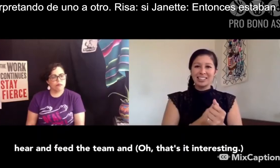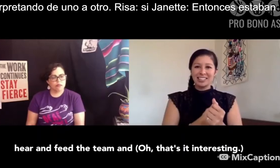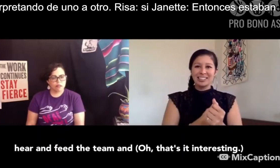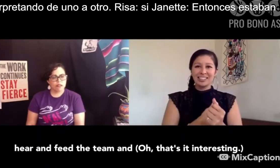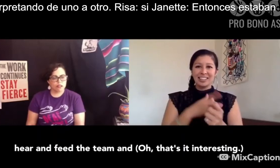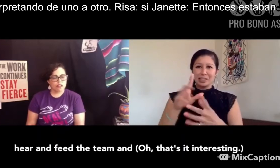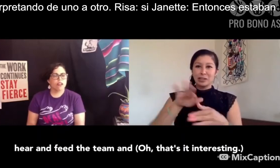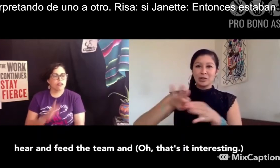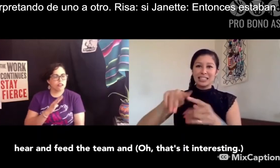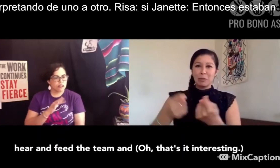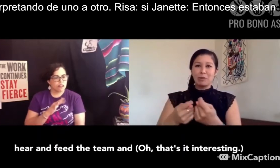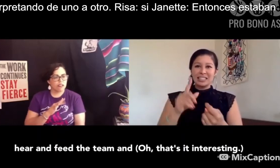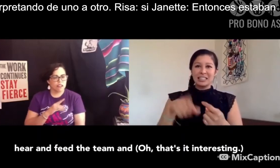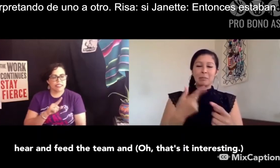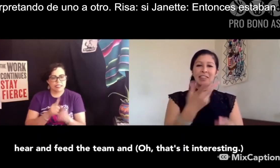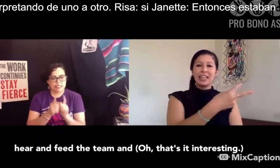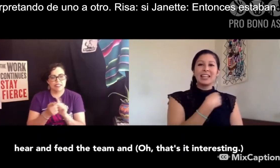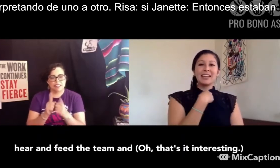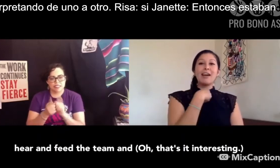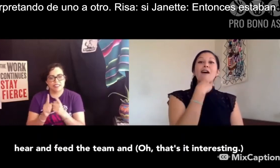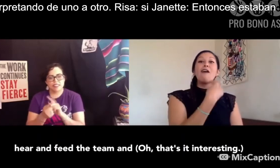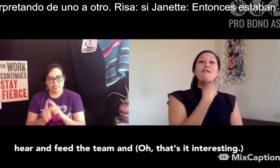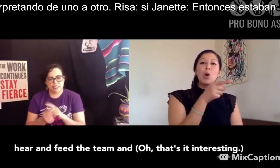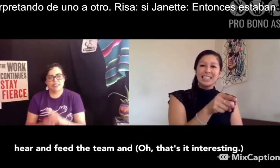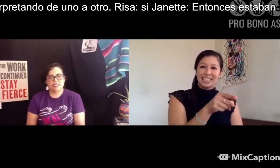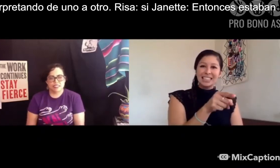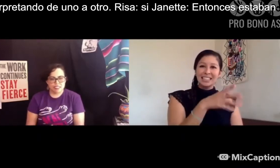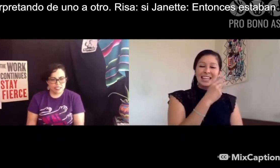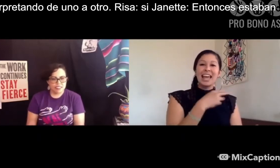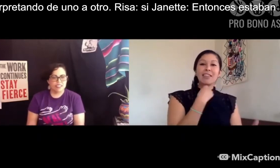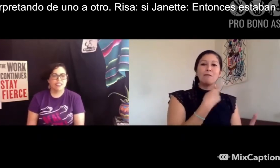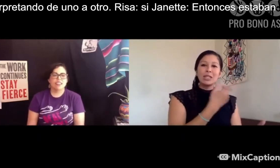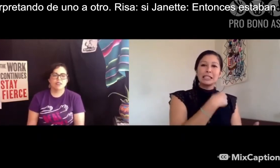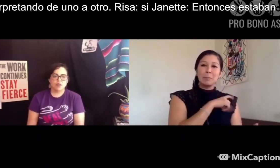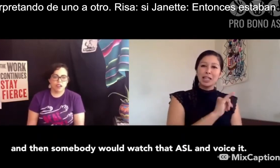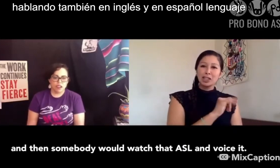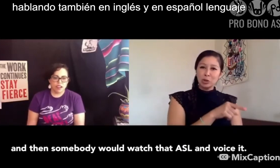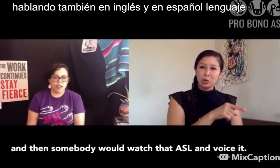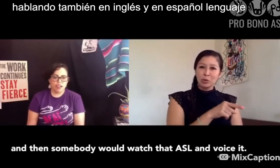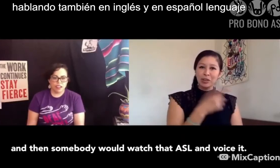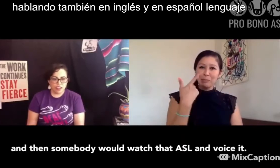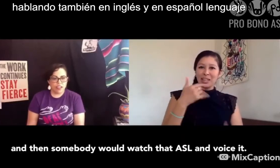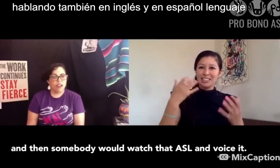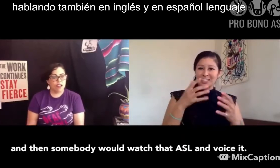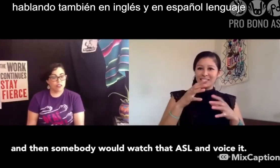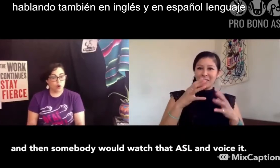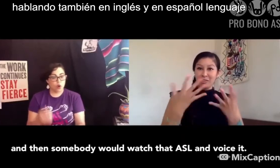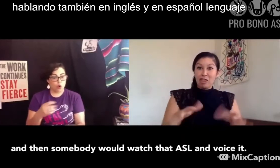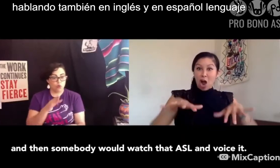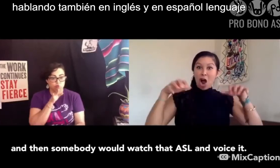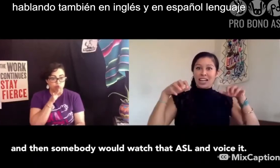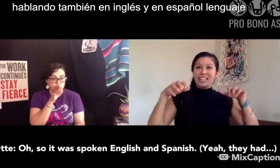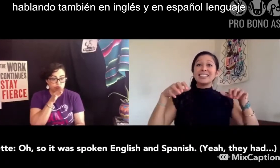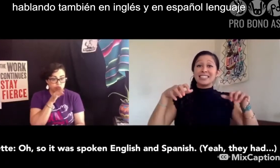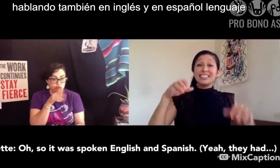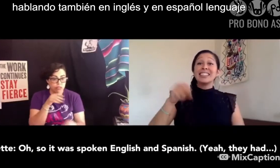estaban interpretando de Ajá. uno a otro. Sí. Ah, entonces estaban hablando también en